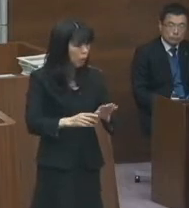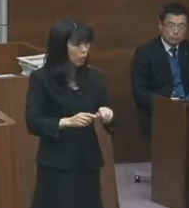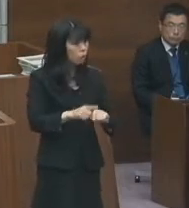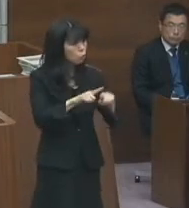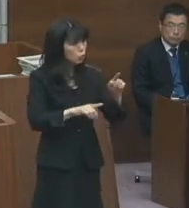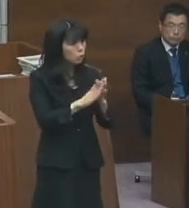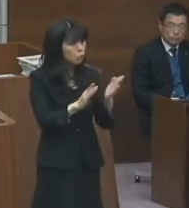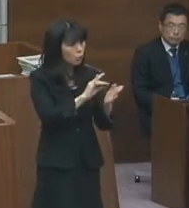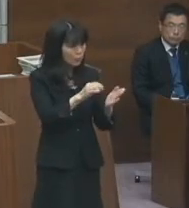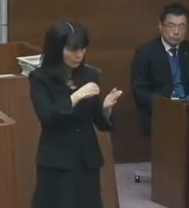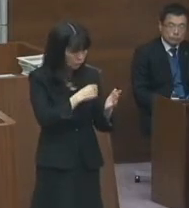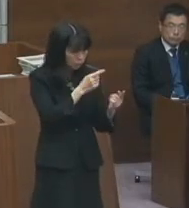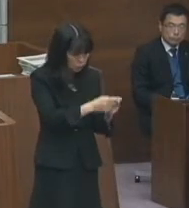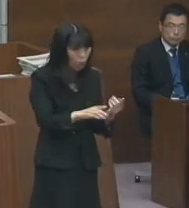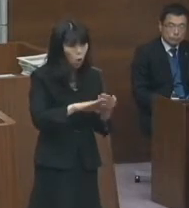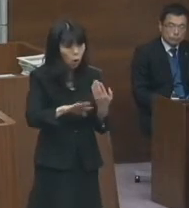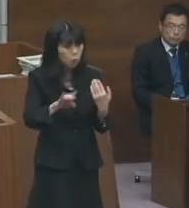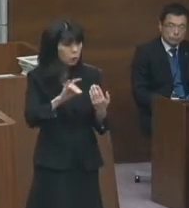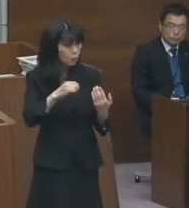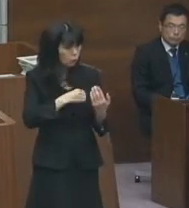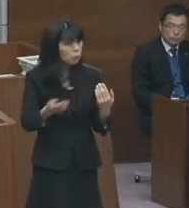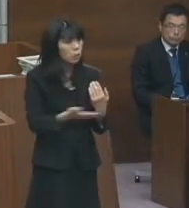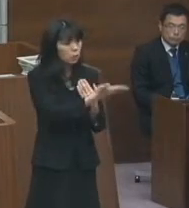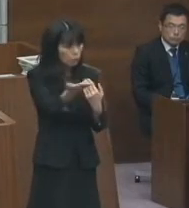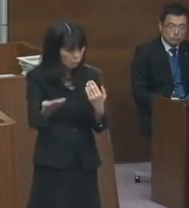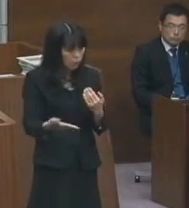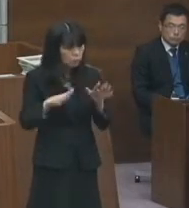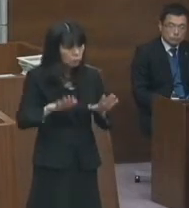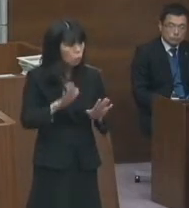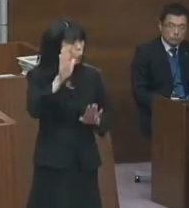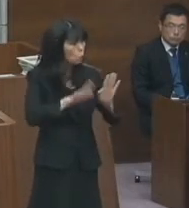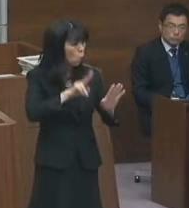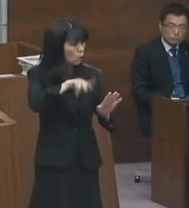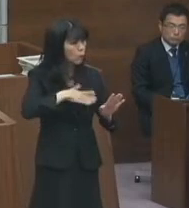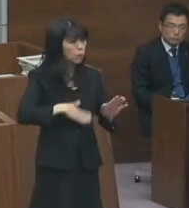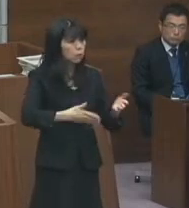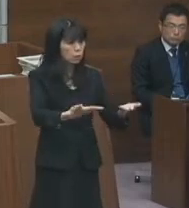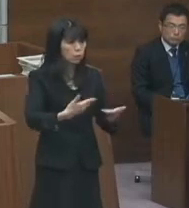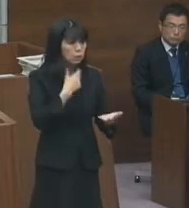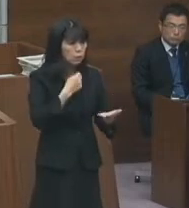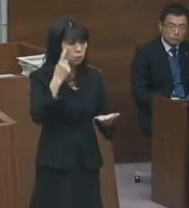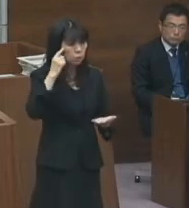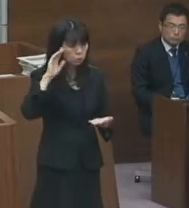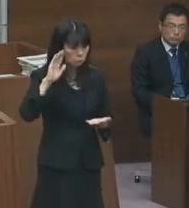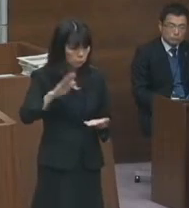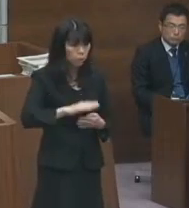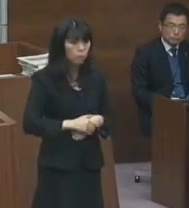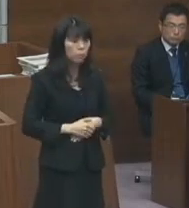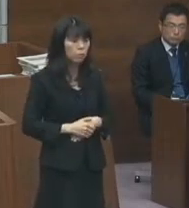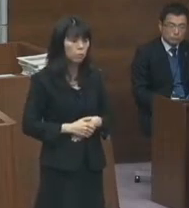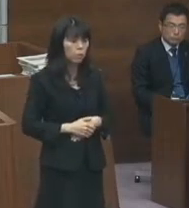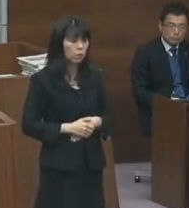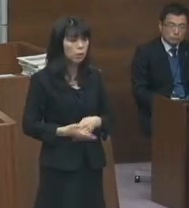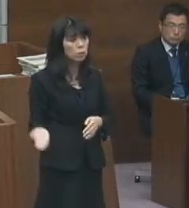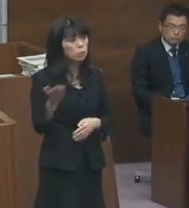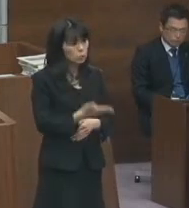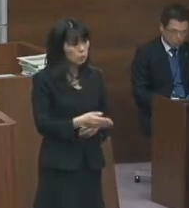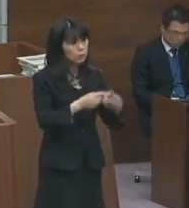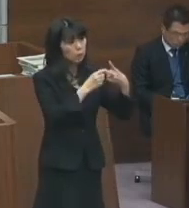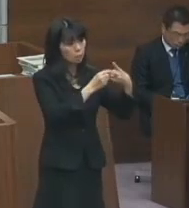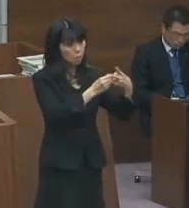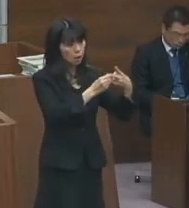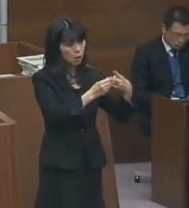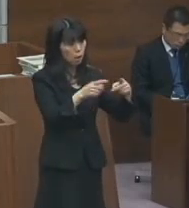員をはじめ議員の各位におかれましても、こうした状況をご理解賜りたいと存じます。次、2点目